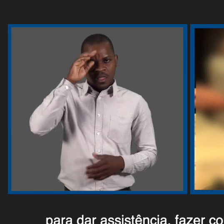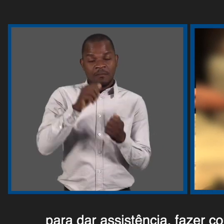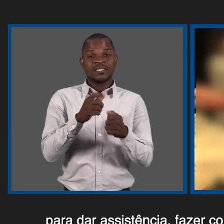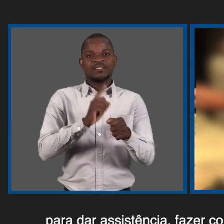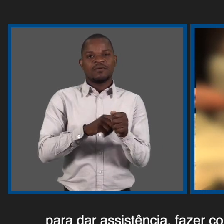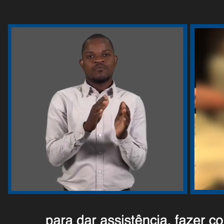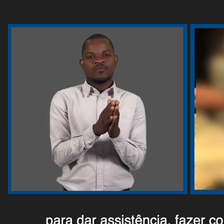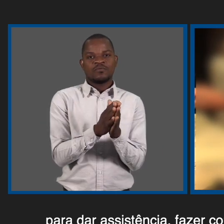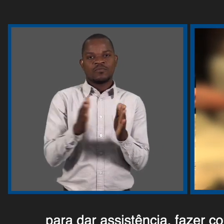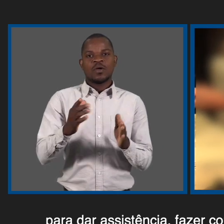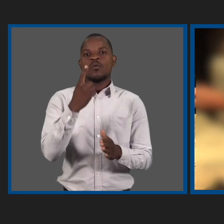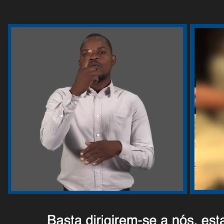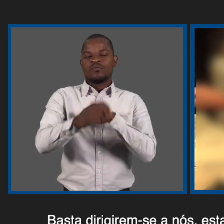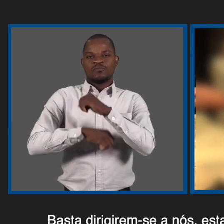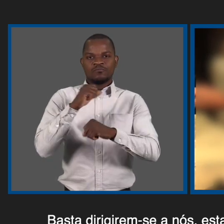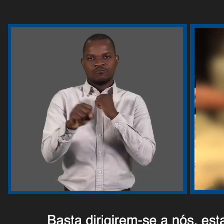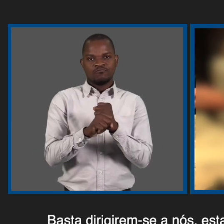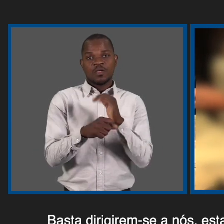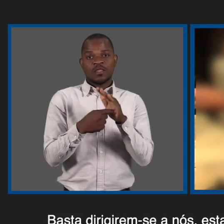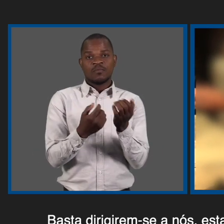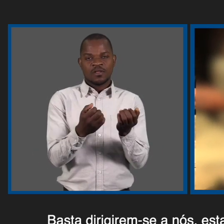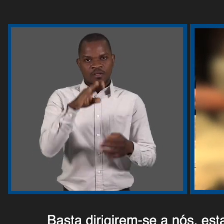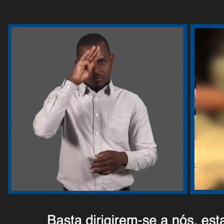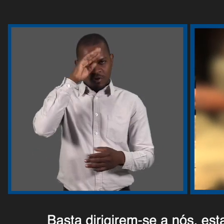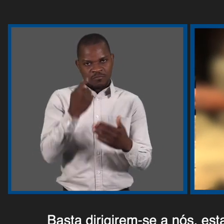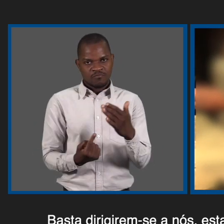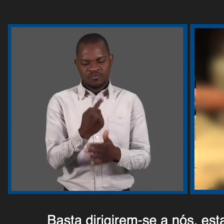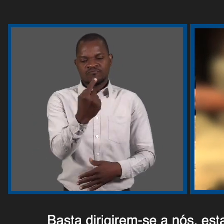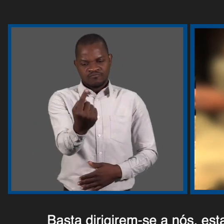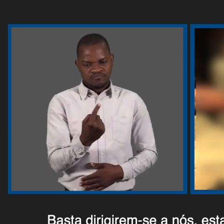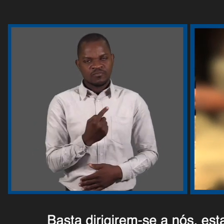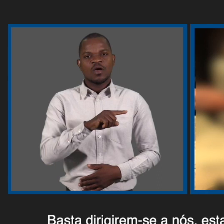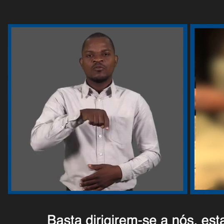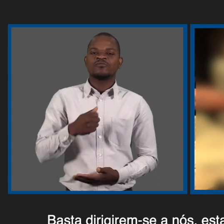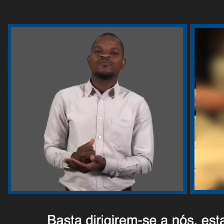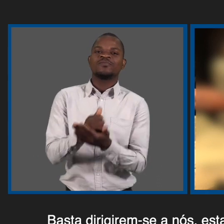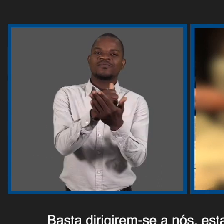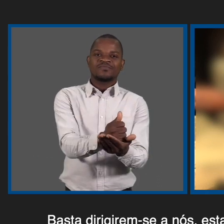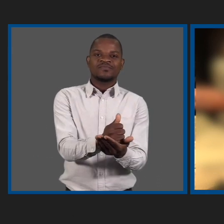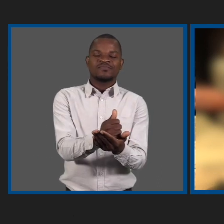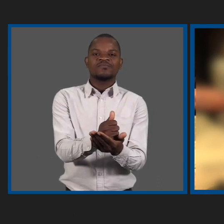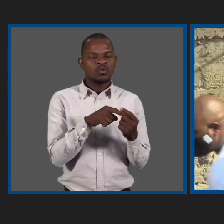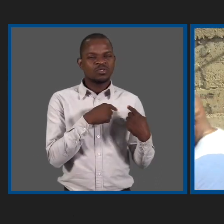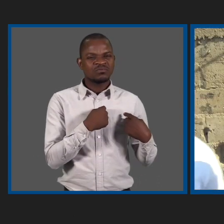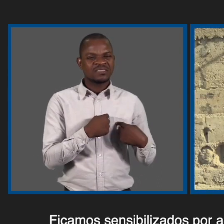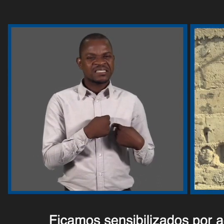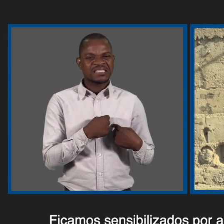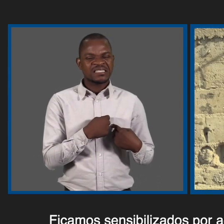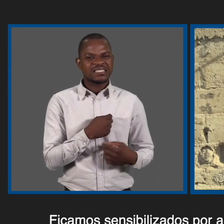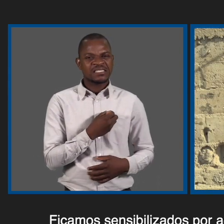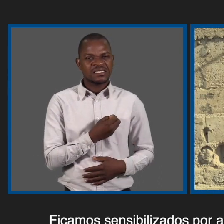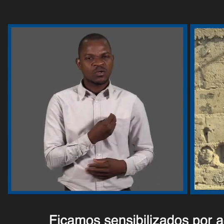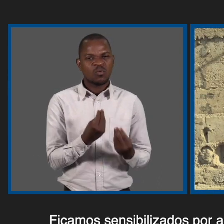consultas por um período de um ano. Portanto, basta dirigirem-se a nós. Nós estamos abertos, portanto, a esse todo o trabalho, não é? Ficamos